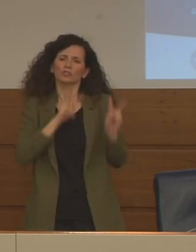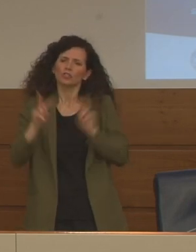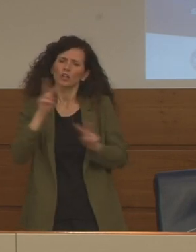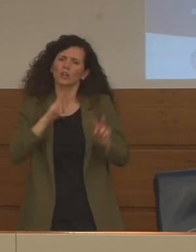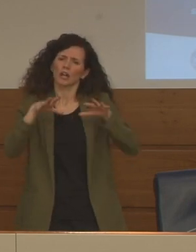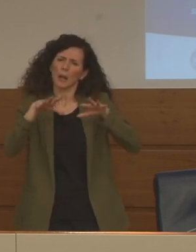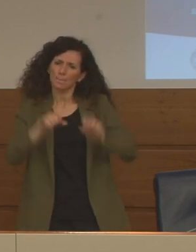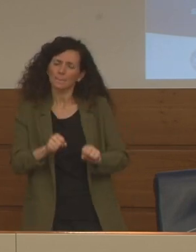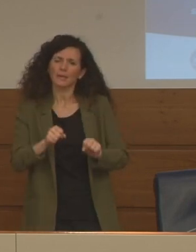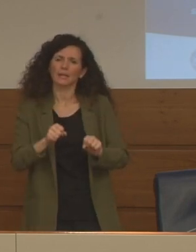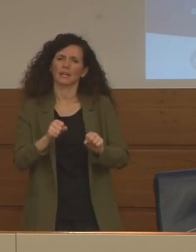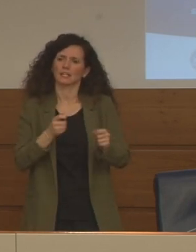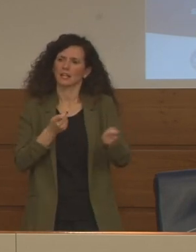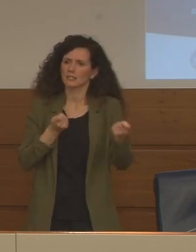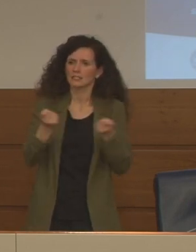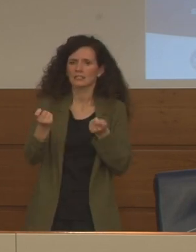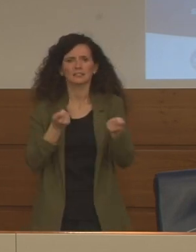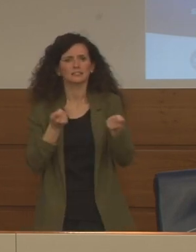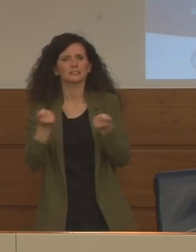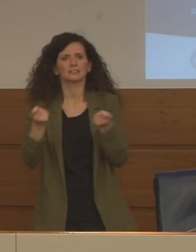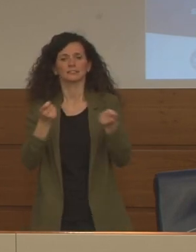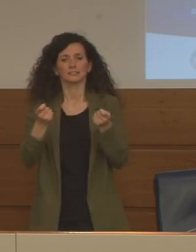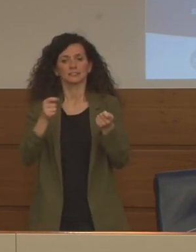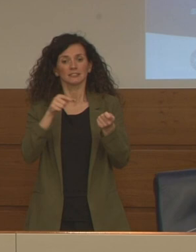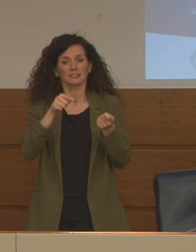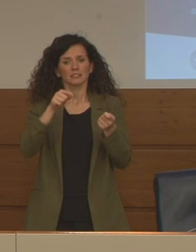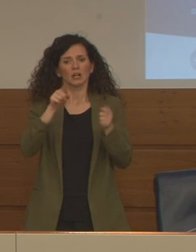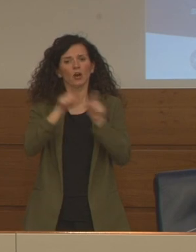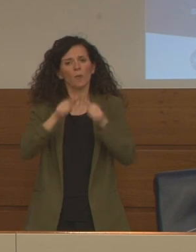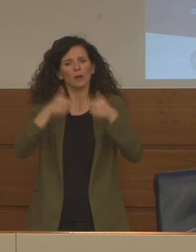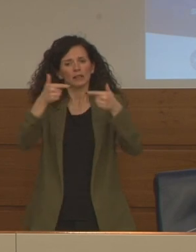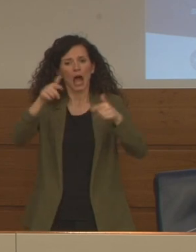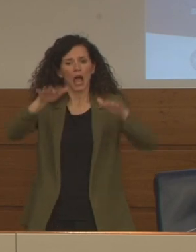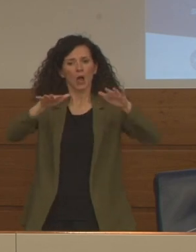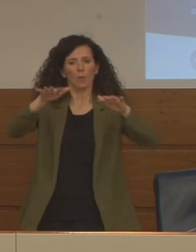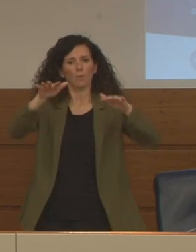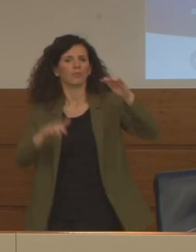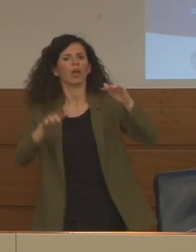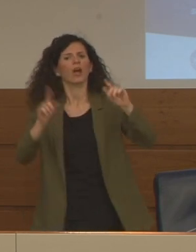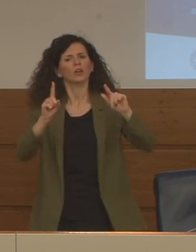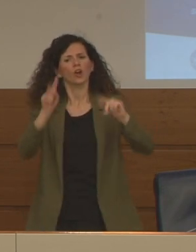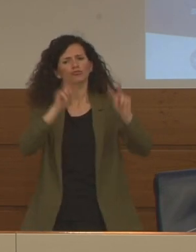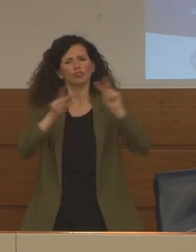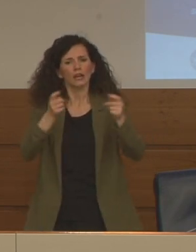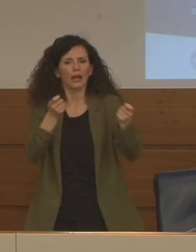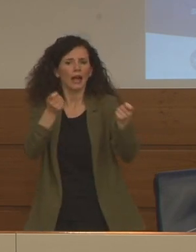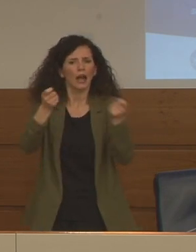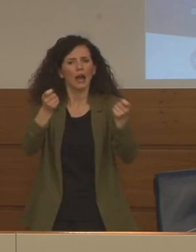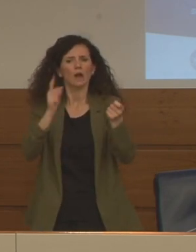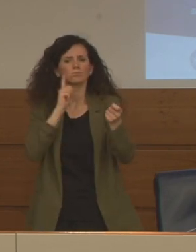impegnarci in tutti i modi affinché anche questa piccola goccia non sposti questo equilibrio